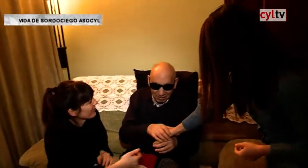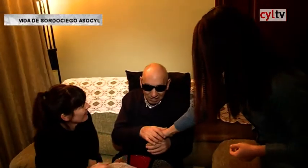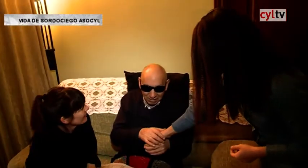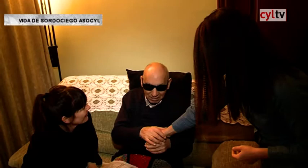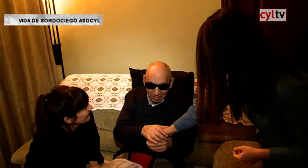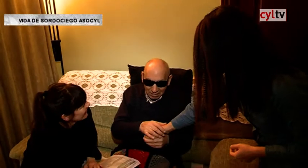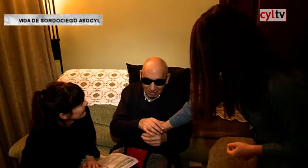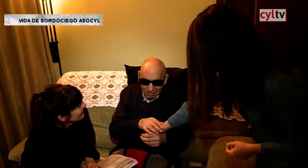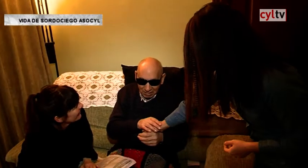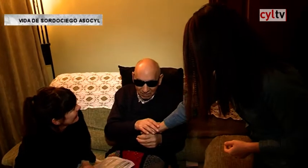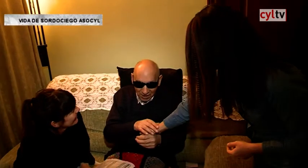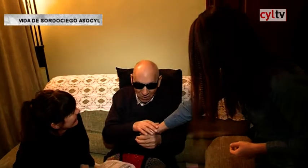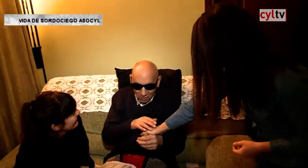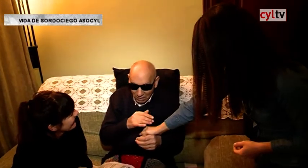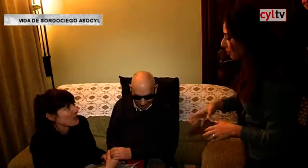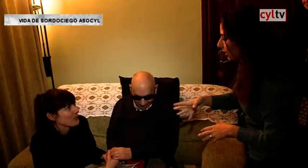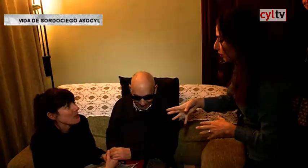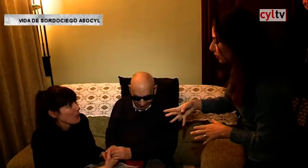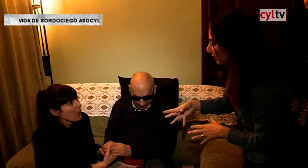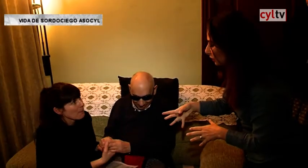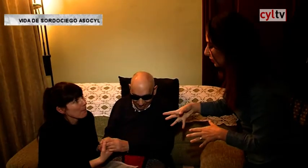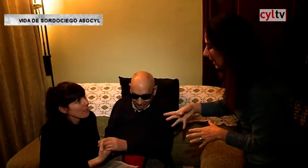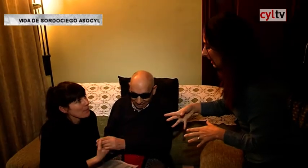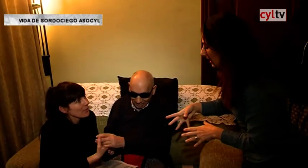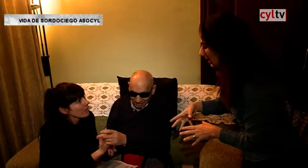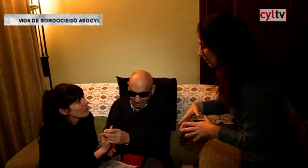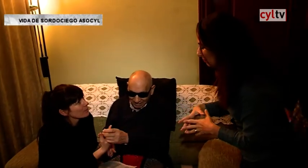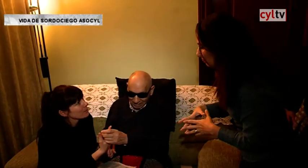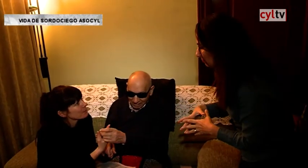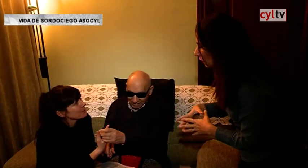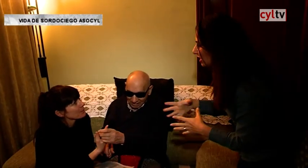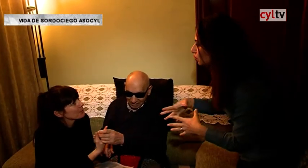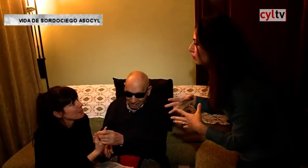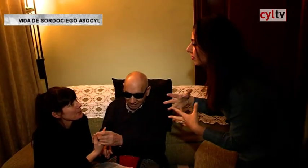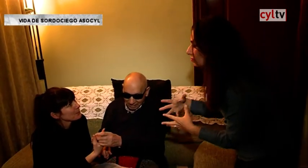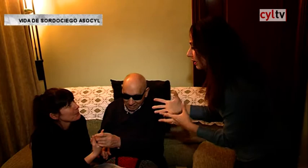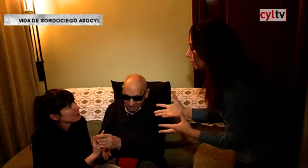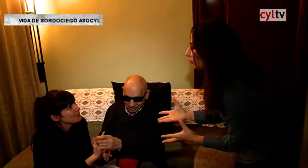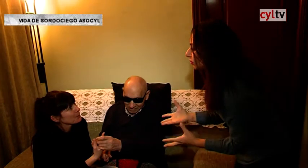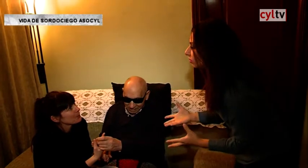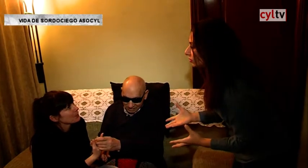¿Ves? Él enseguida te va a tocar, te va a buscar. ¿Le puedo preguntar cuál es su equipo favorito?